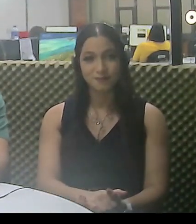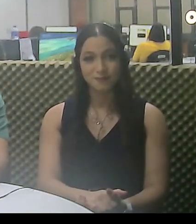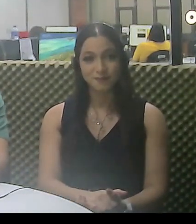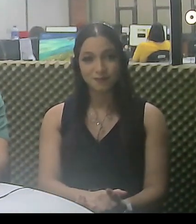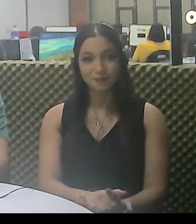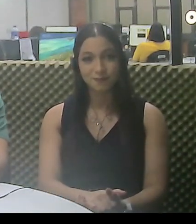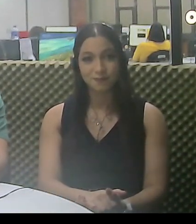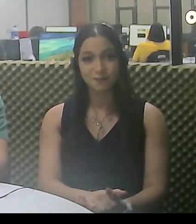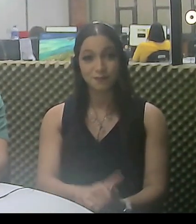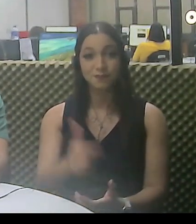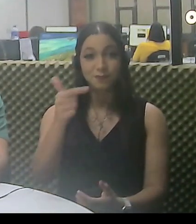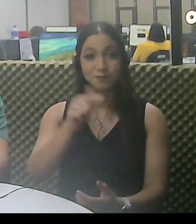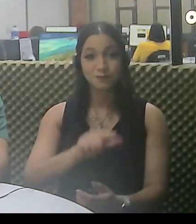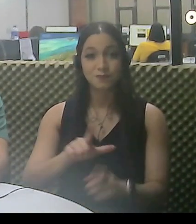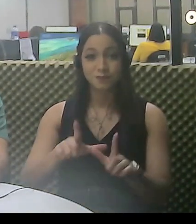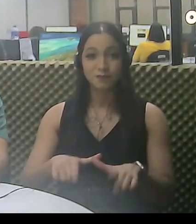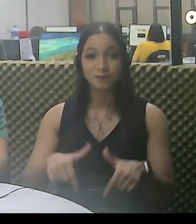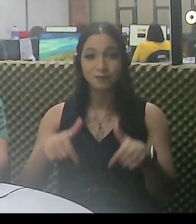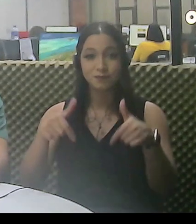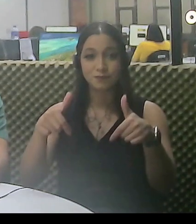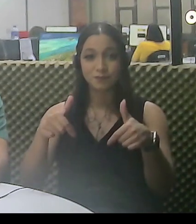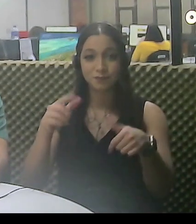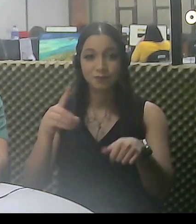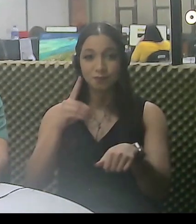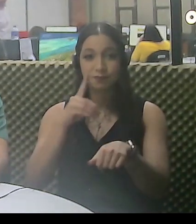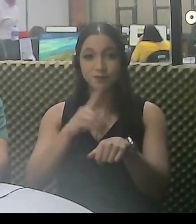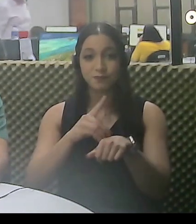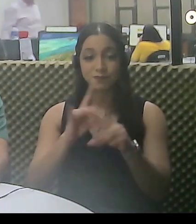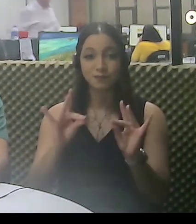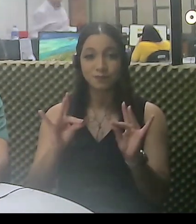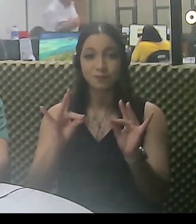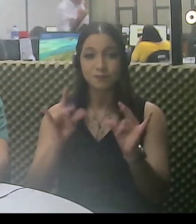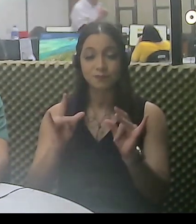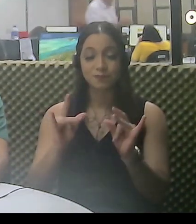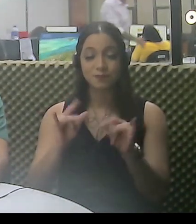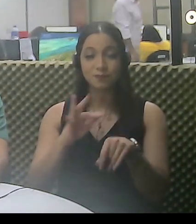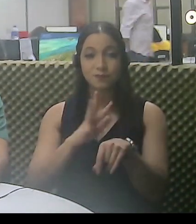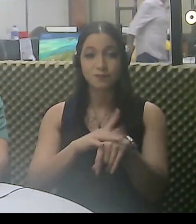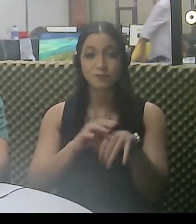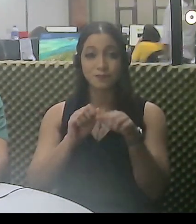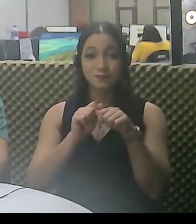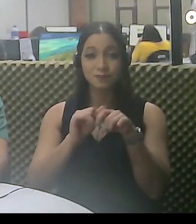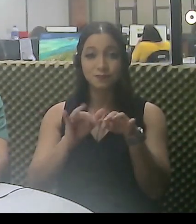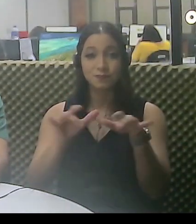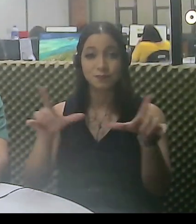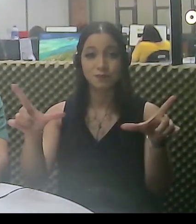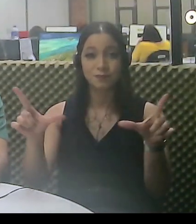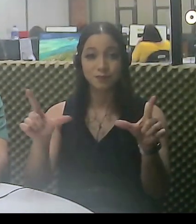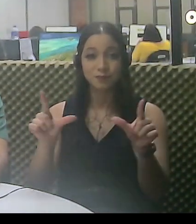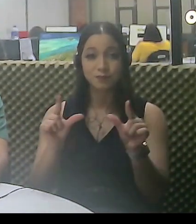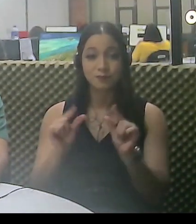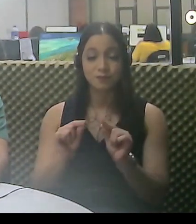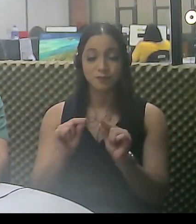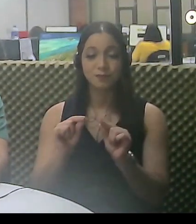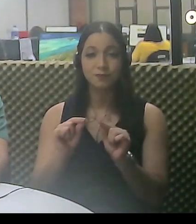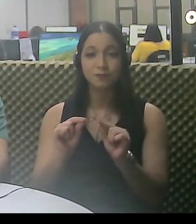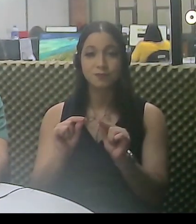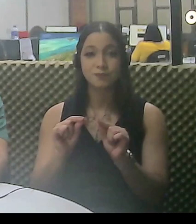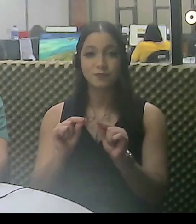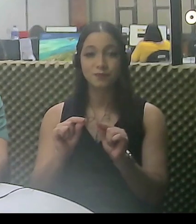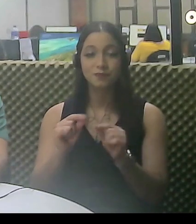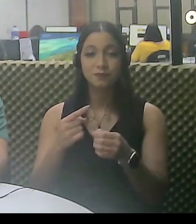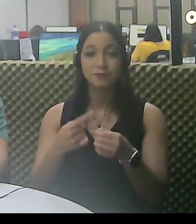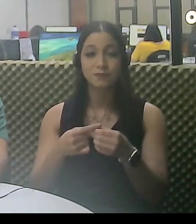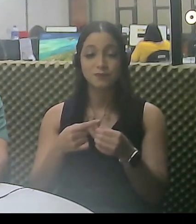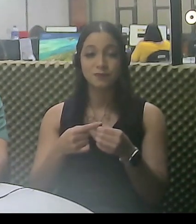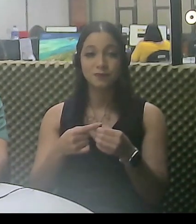e mais uma ação de combate ao aedes aegypti para conter a transmissão das doenças transmitidas pelo mosquito da cidade